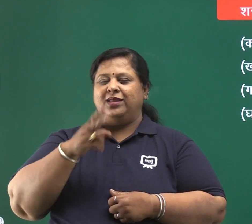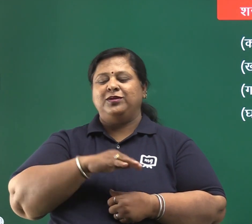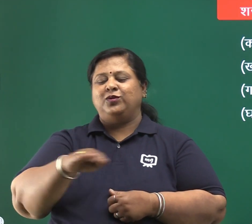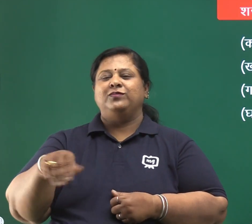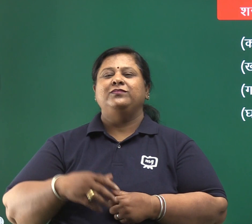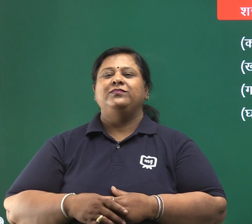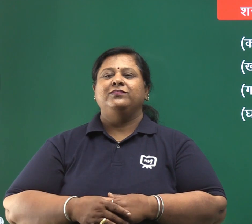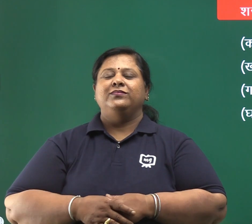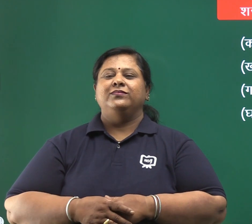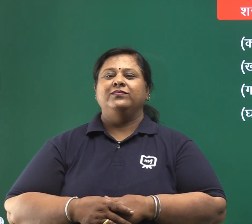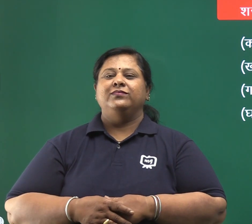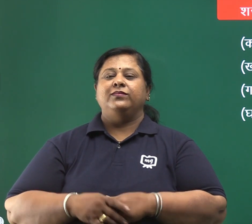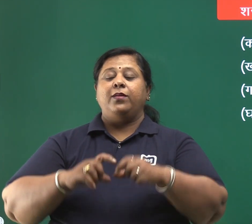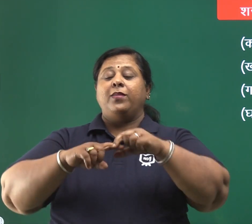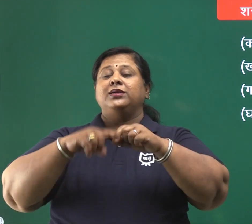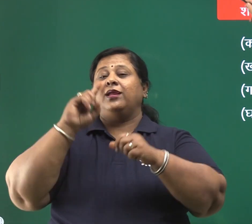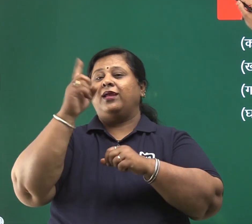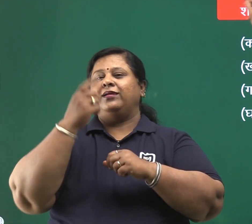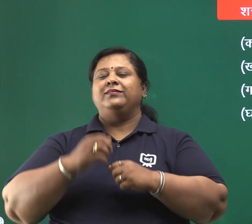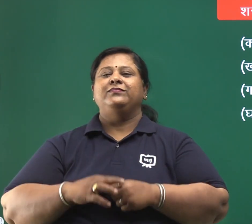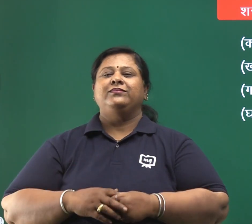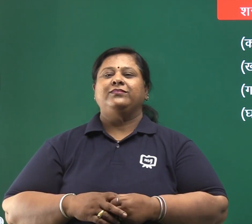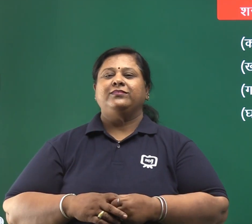बच्चों। प्रश्न 1।